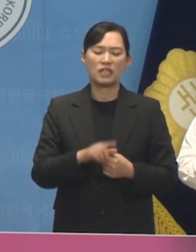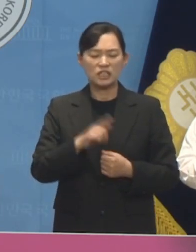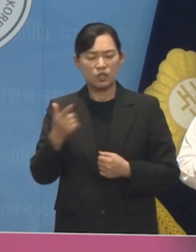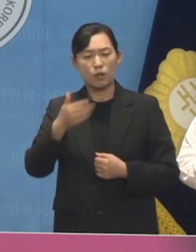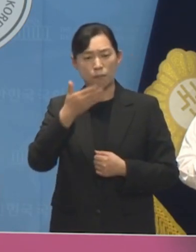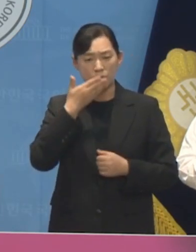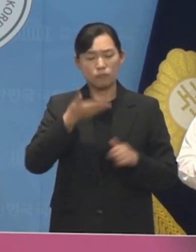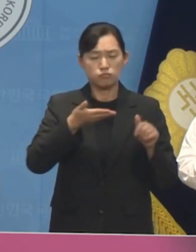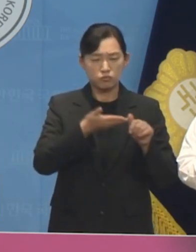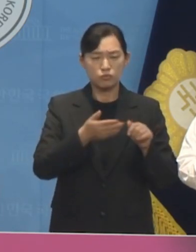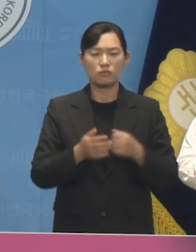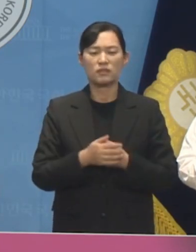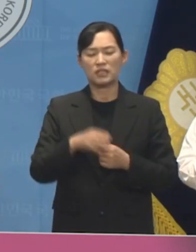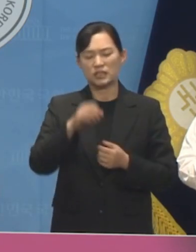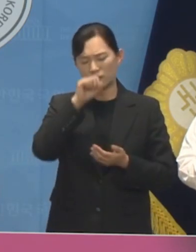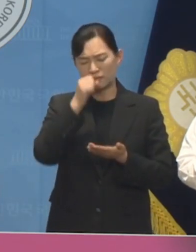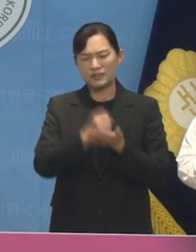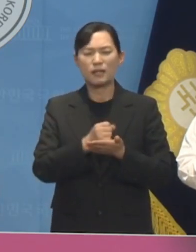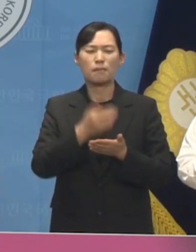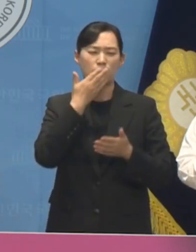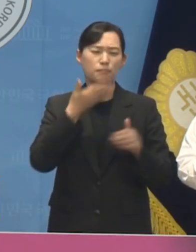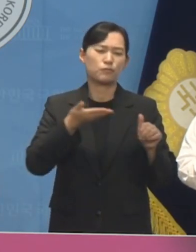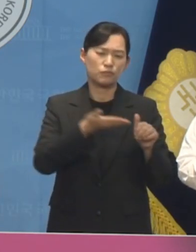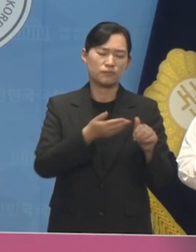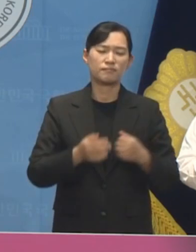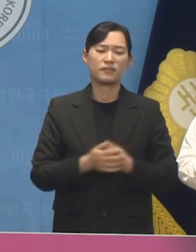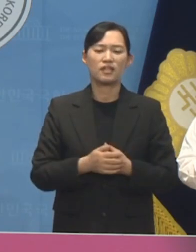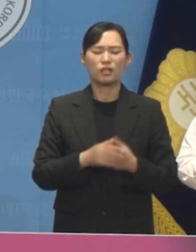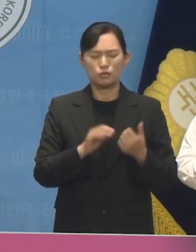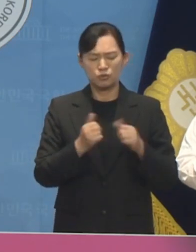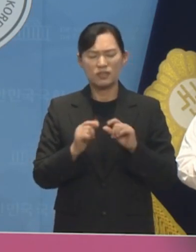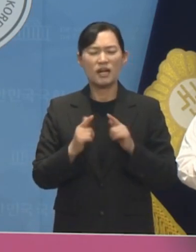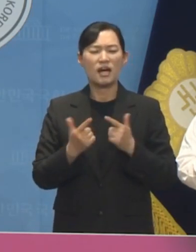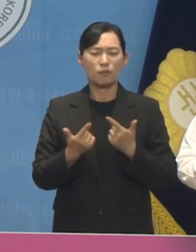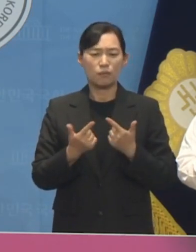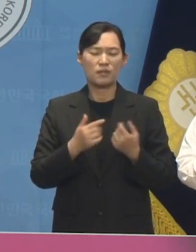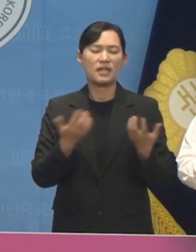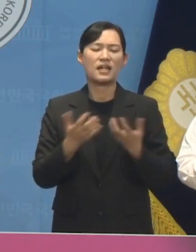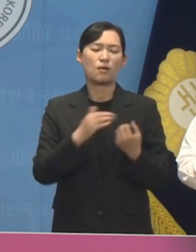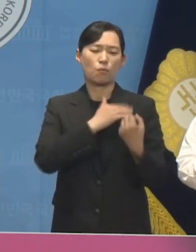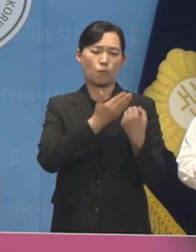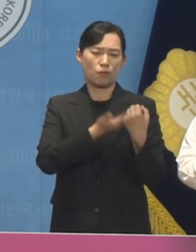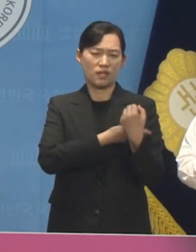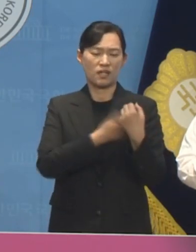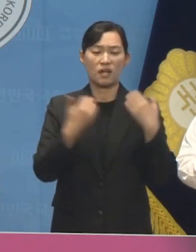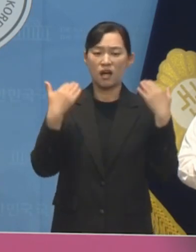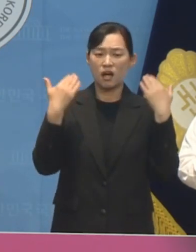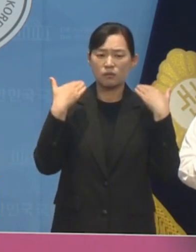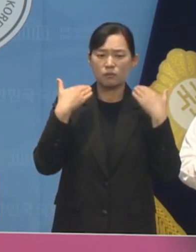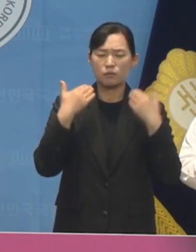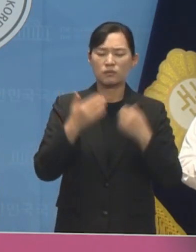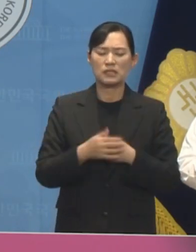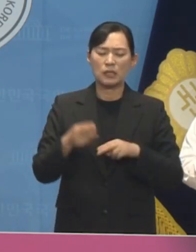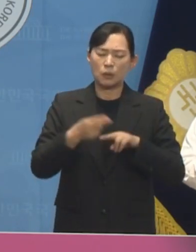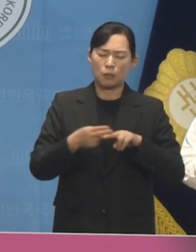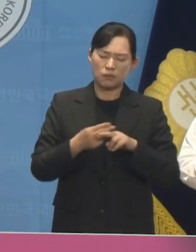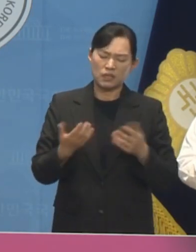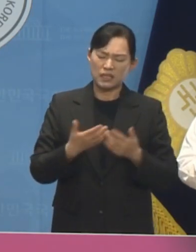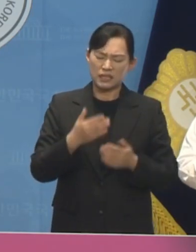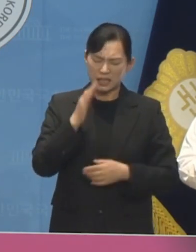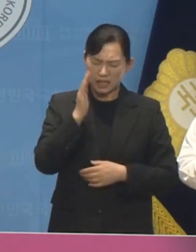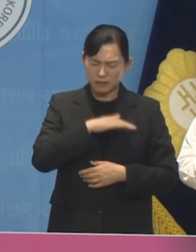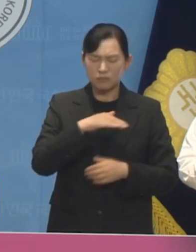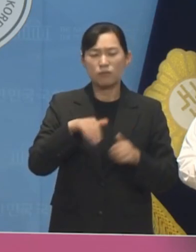재개, 정상 급식입니다. 죽지 않고 일할 권리, 학교 급식은 매우 강도 높은 노동력과 열악한 환경